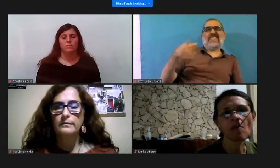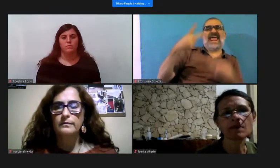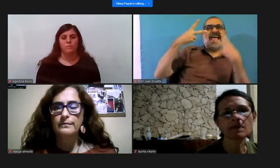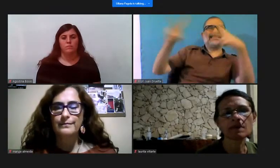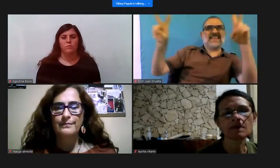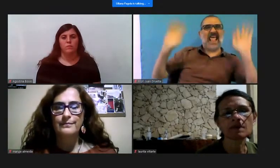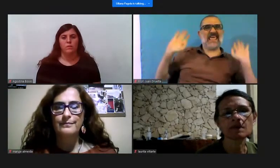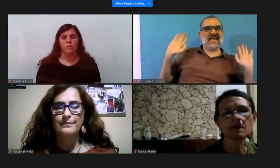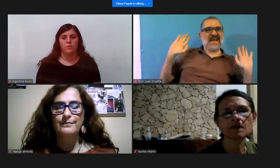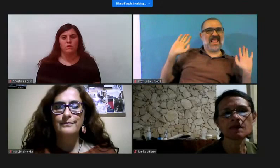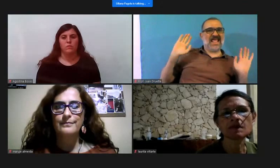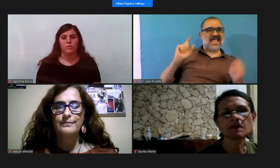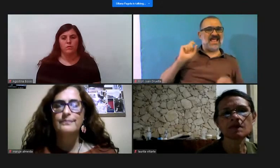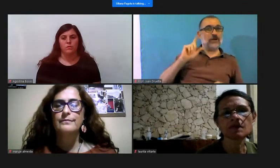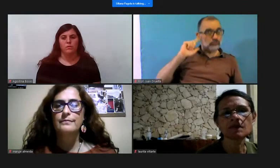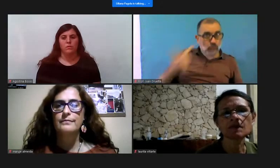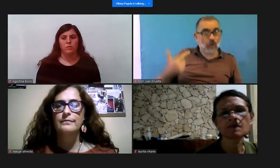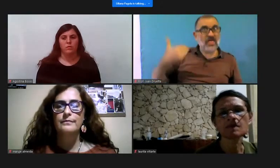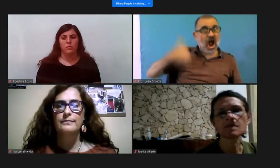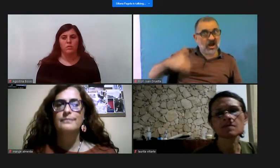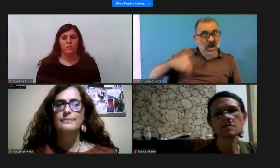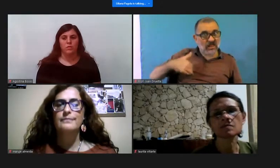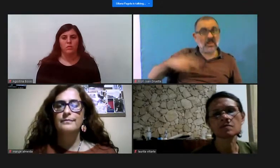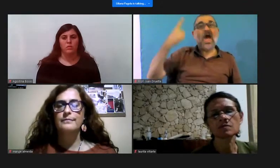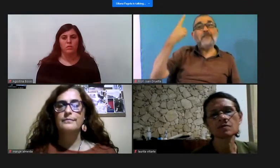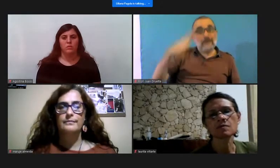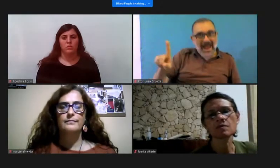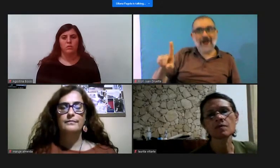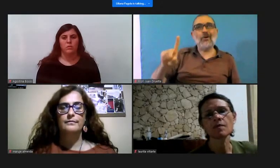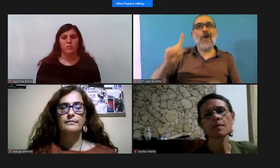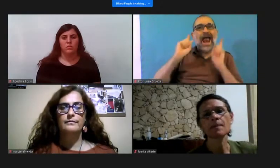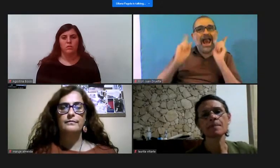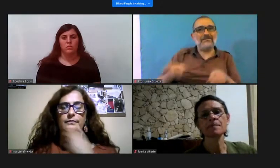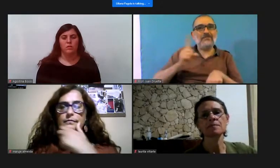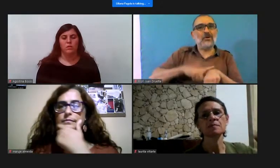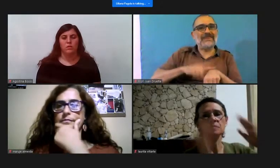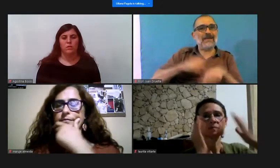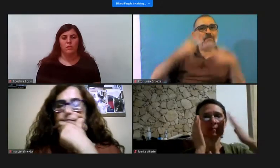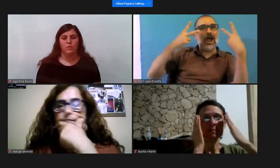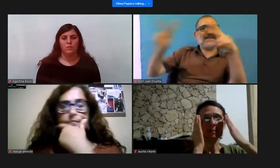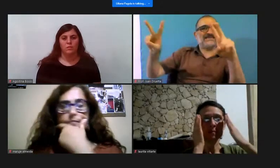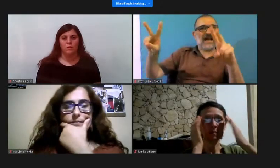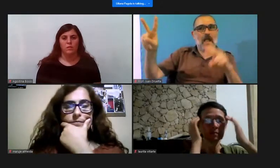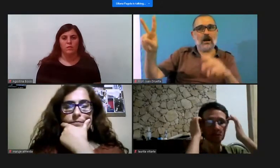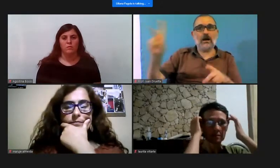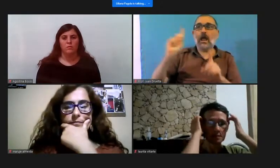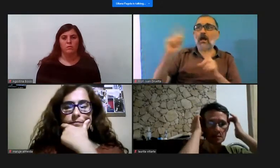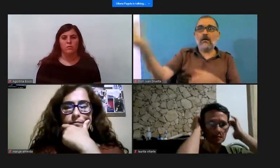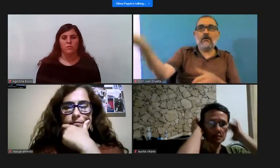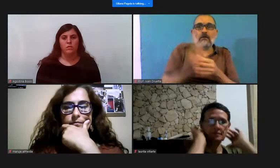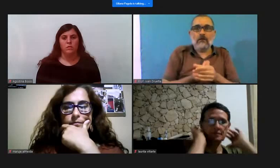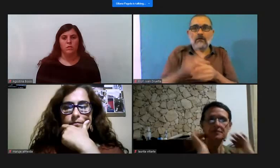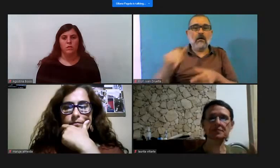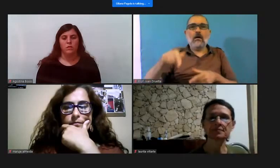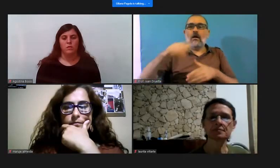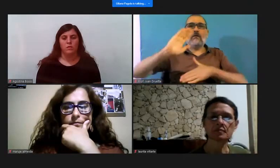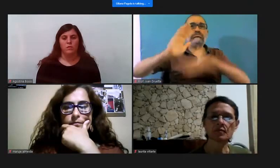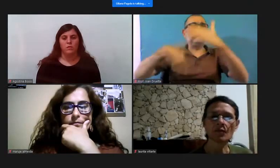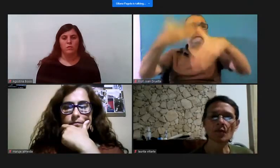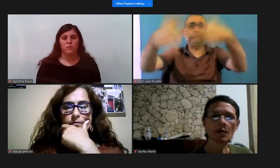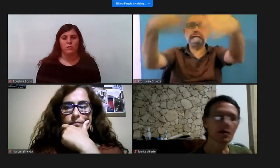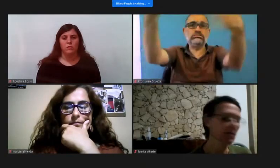Había como una cierta tonalidad, que yo me daba cuenta que era una persona sorda extranjera. Sí, argentina, pero a su